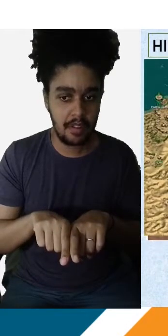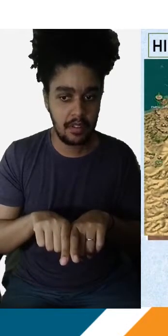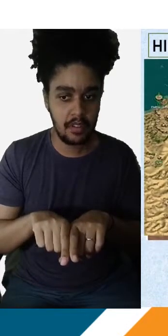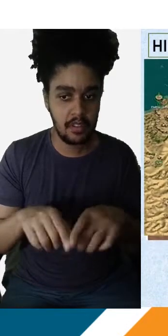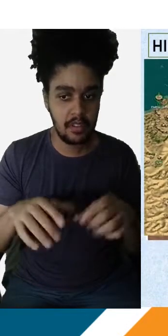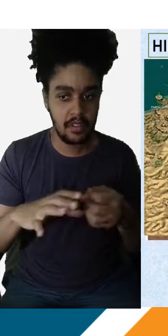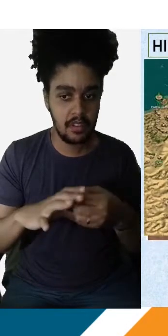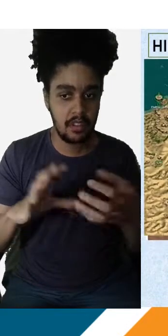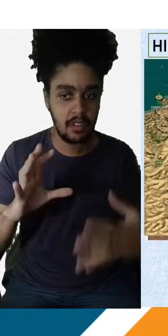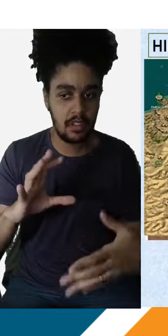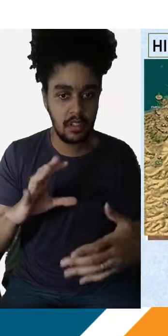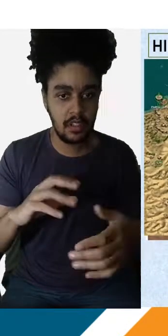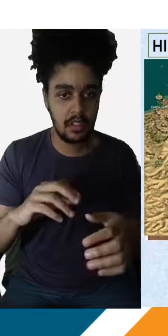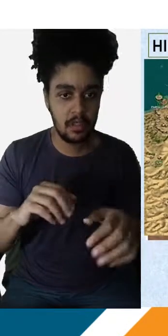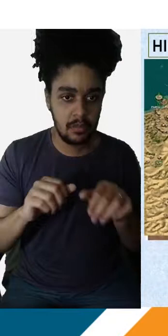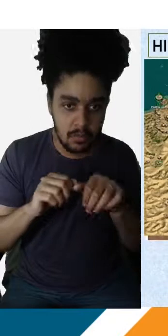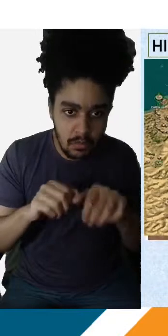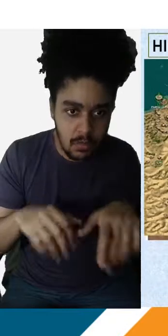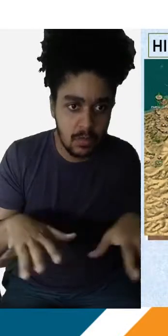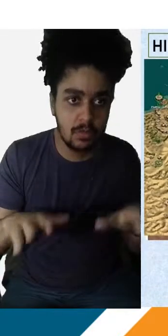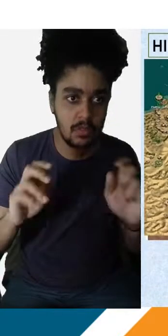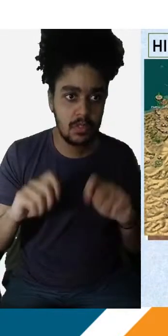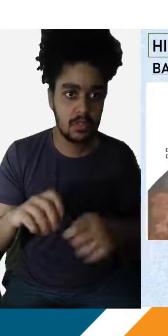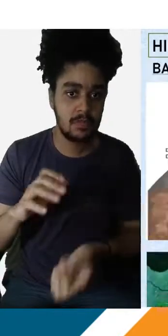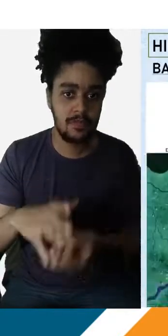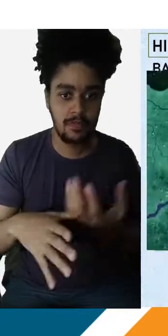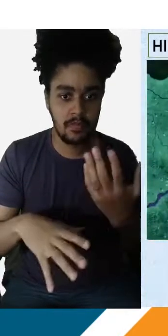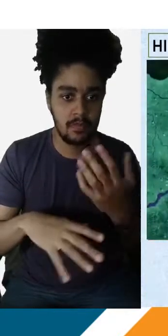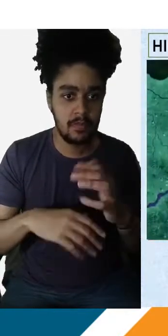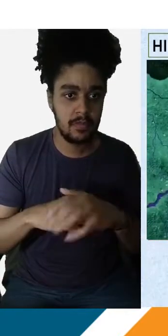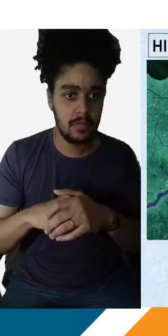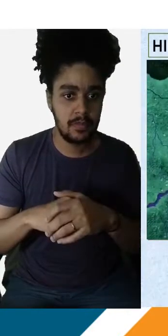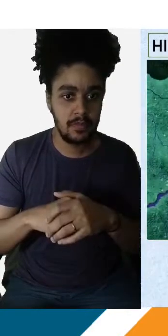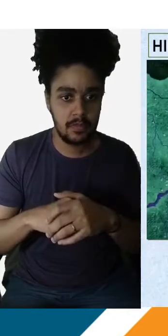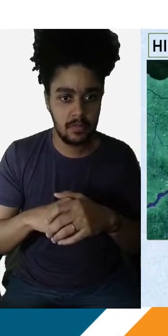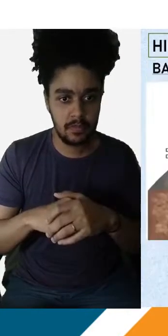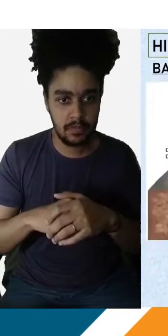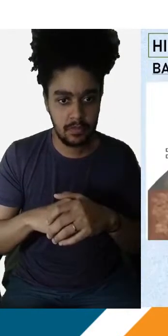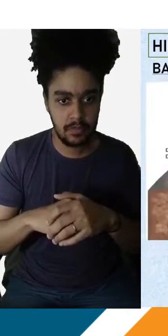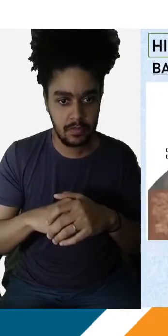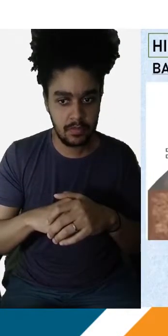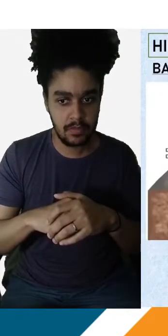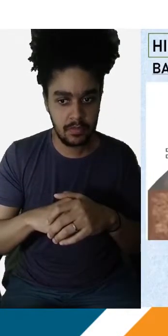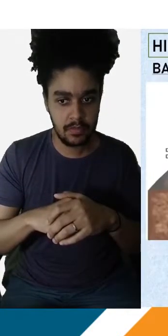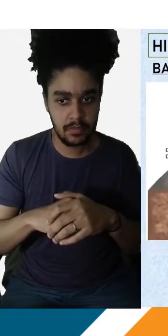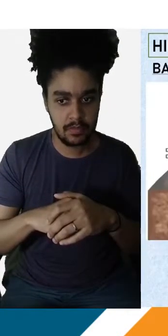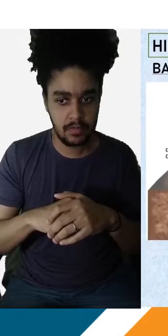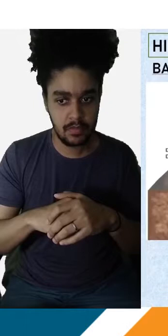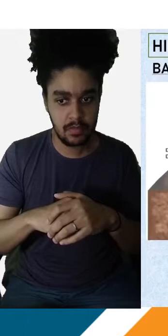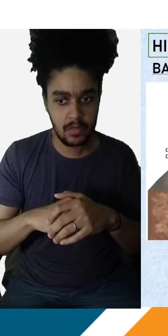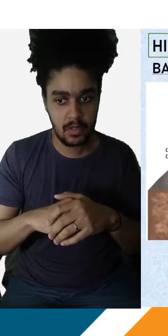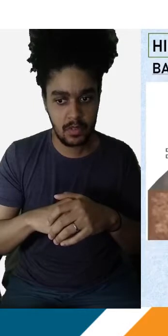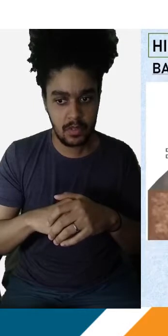de carregar sedimentos, podendo formar até ilhas, como uma ilha lá no Amazonas. Agora, tendo